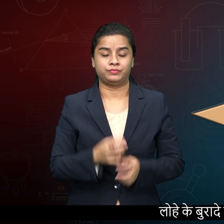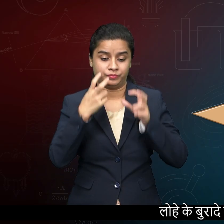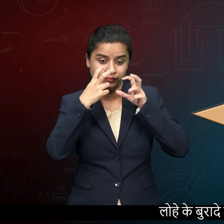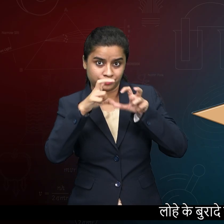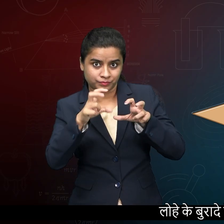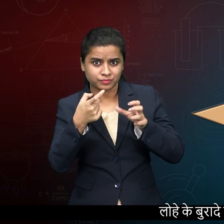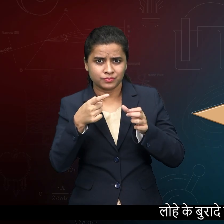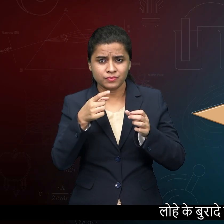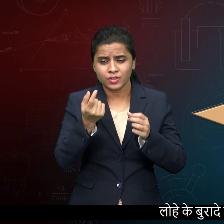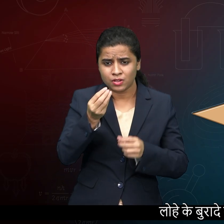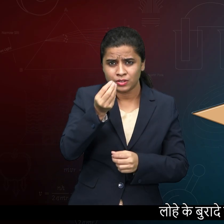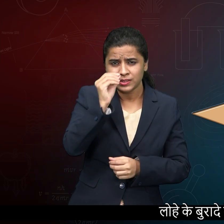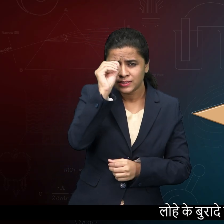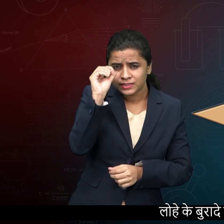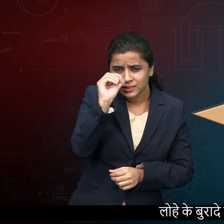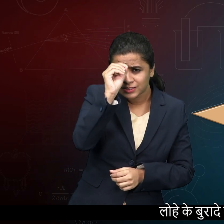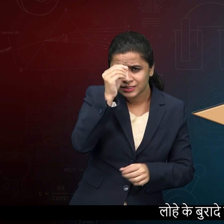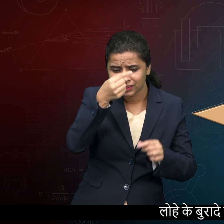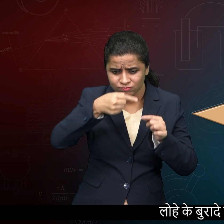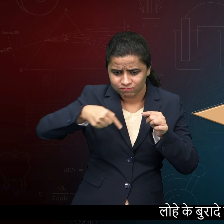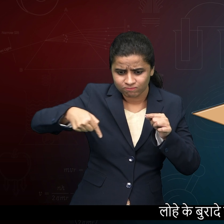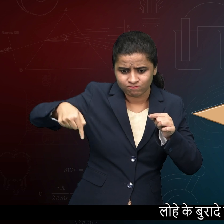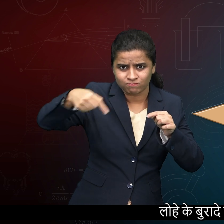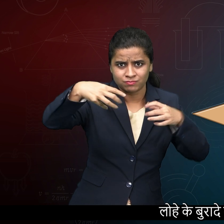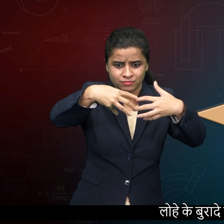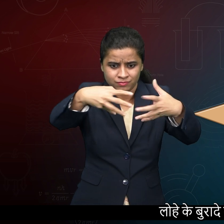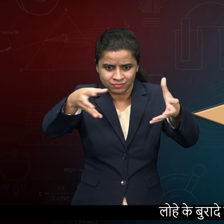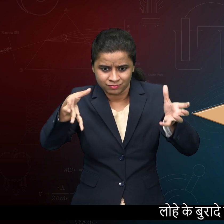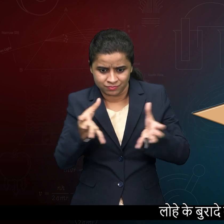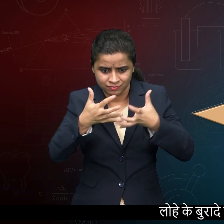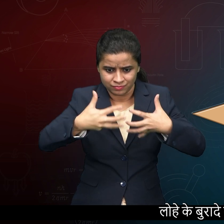लोहे के बुरादे के नमूने का परीक्षण कीजिए।